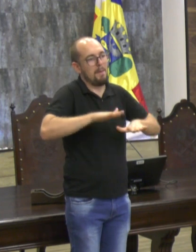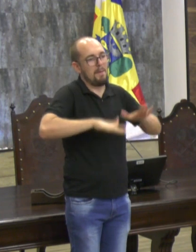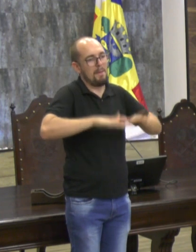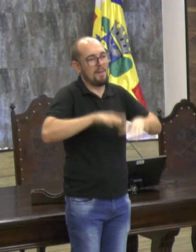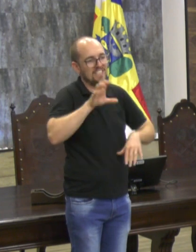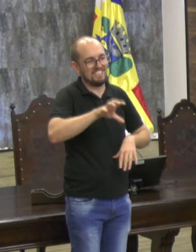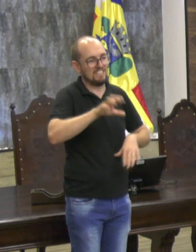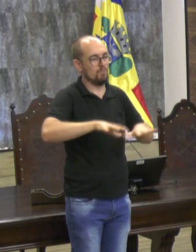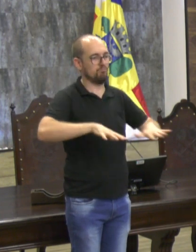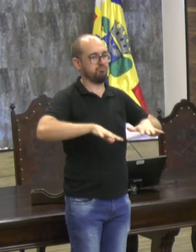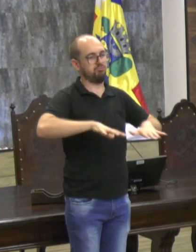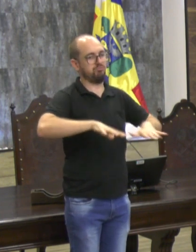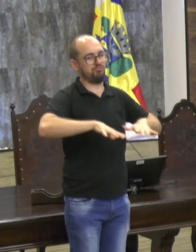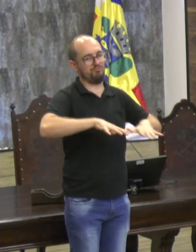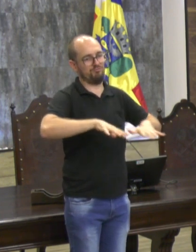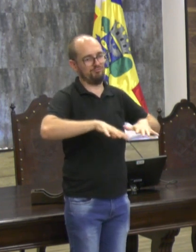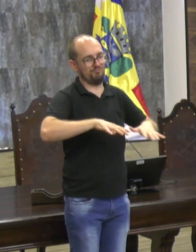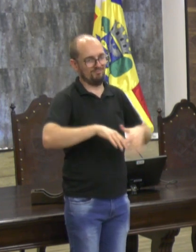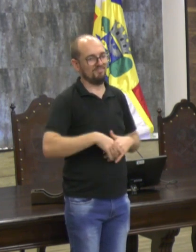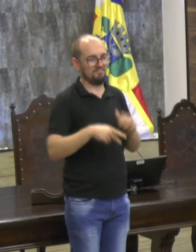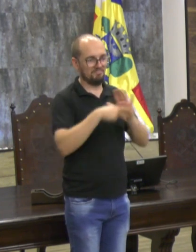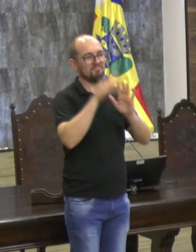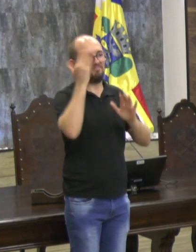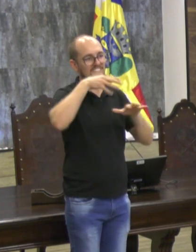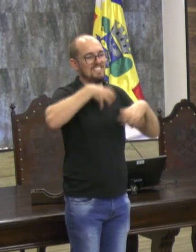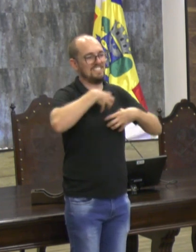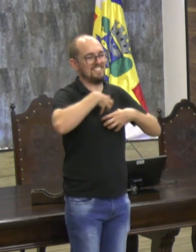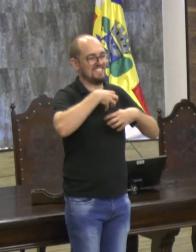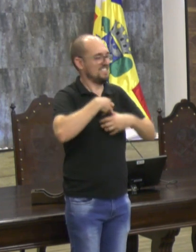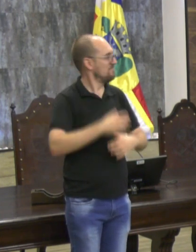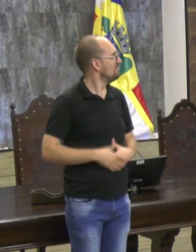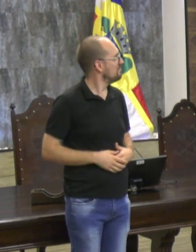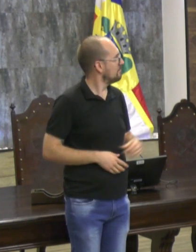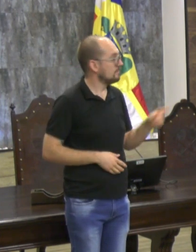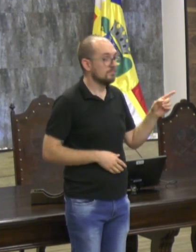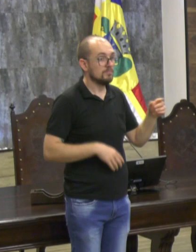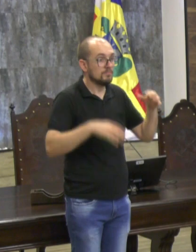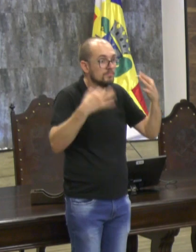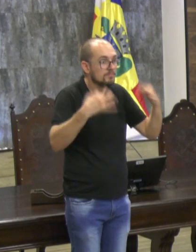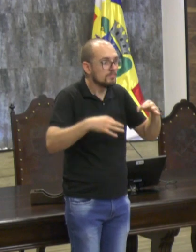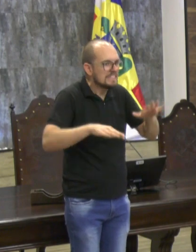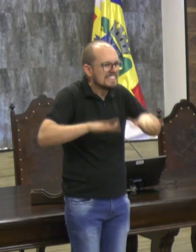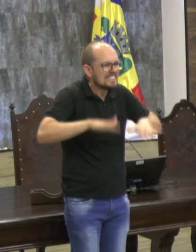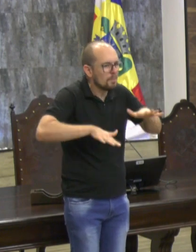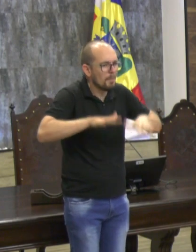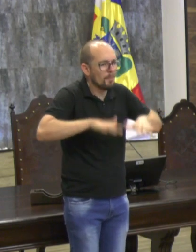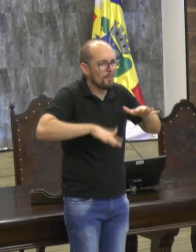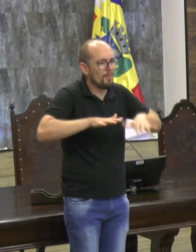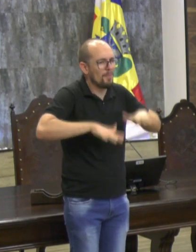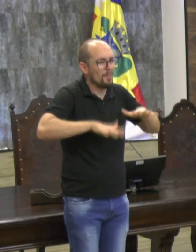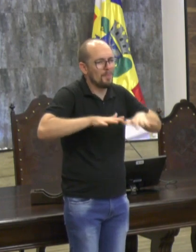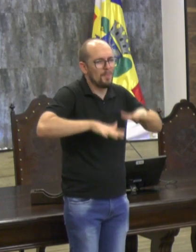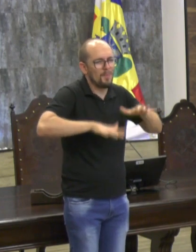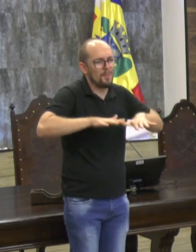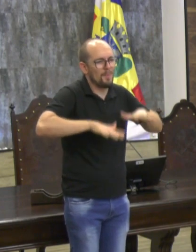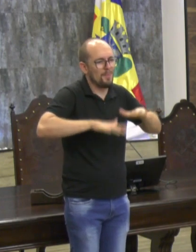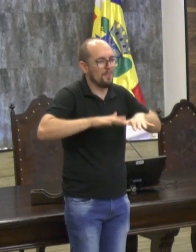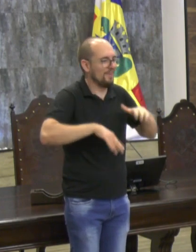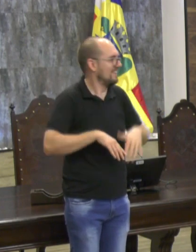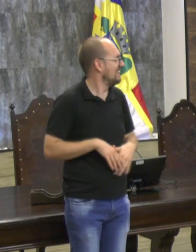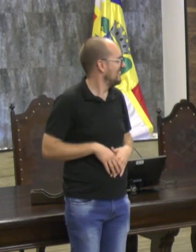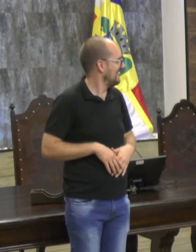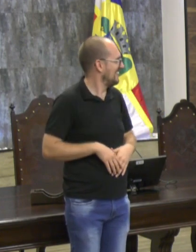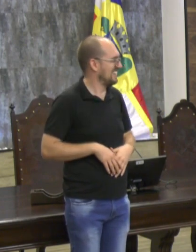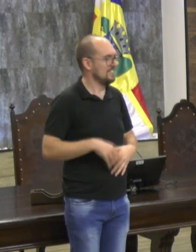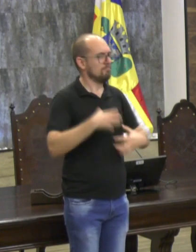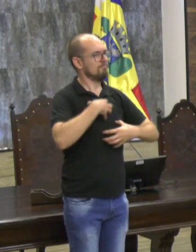A palma para o surdo cego, que é a vibração no chão. Vamos então fazer, gente? Vamos fazer? Todo mundo vibrando o chão aí? Batendo o pé no chão? Isso. Muita